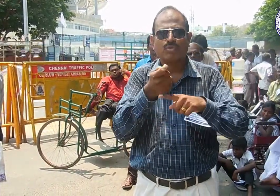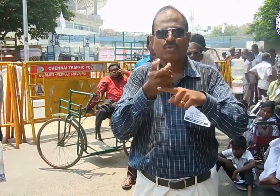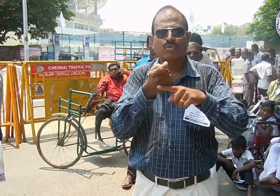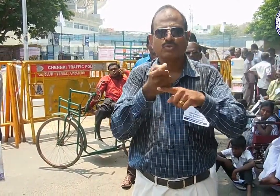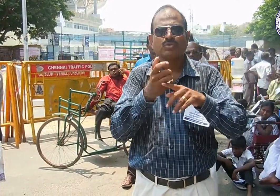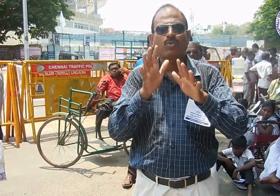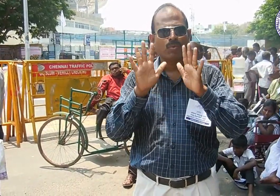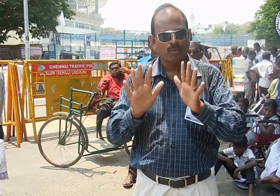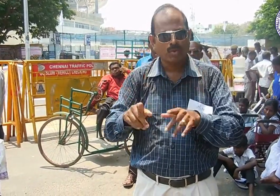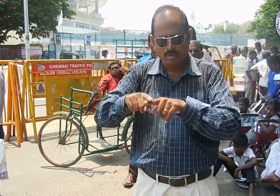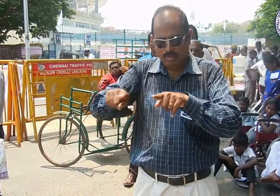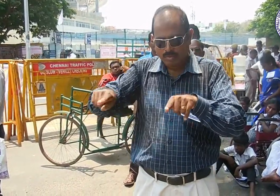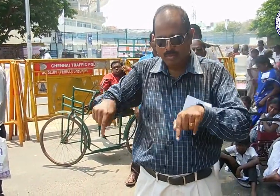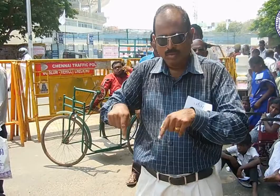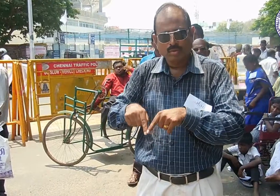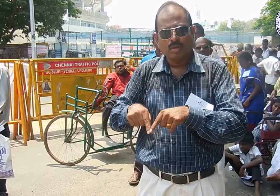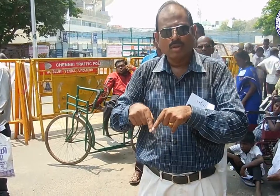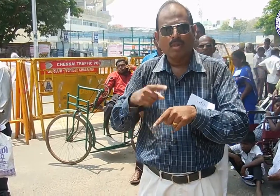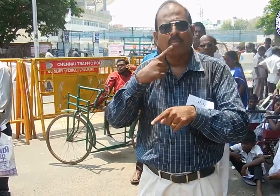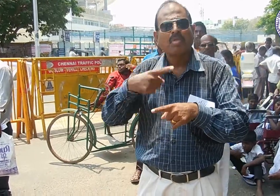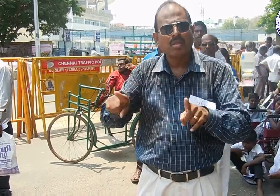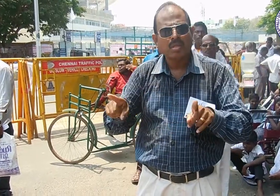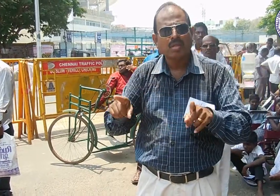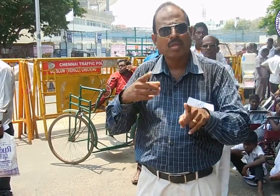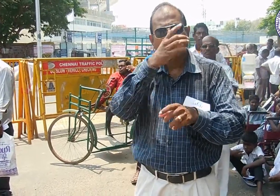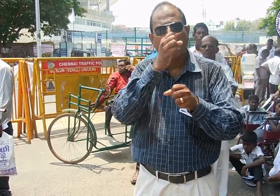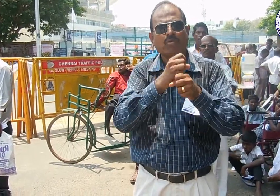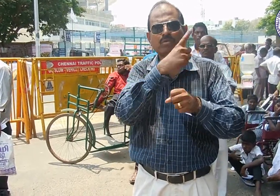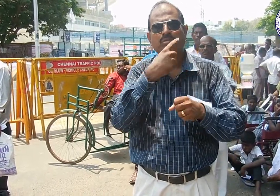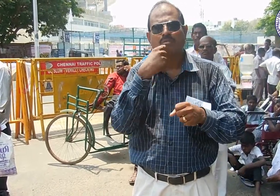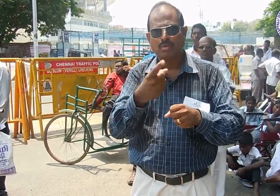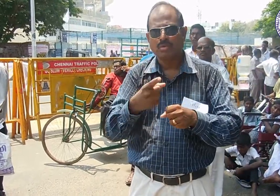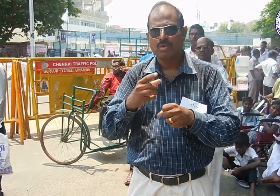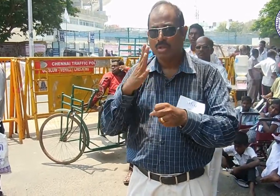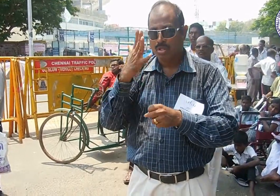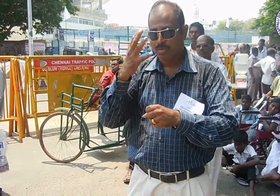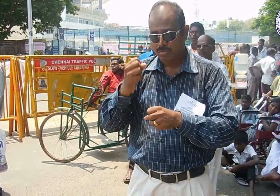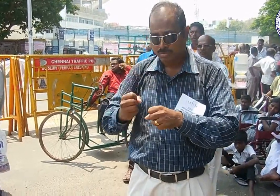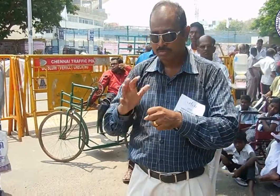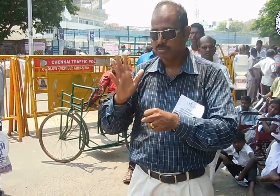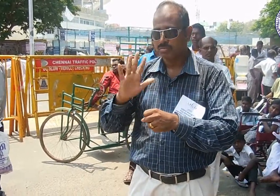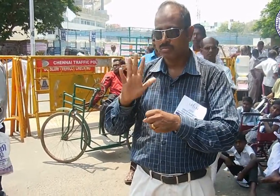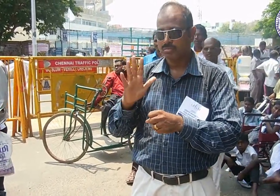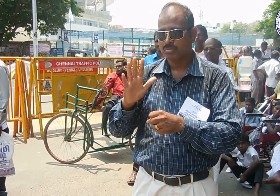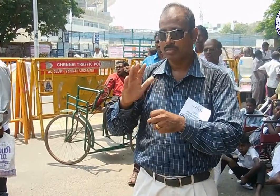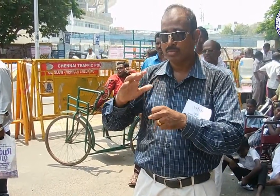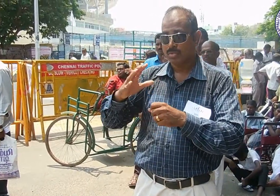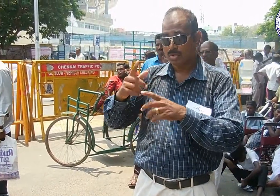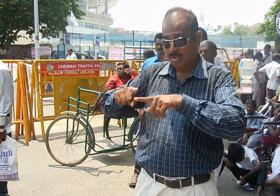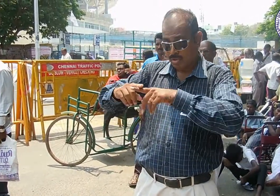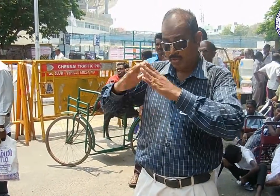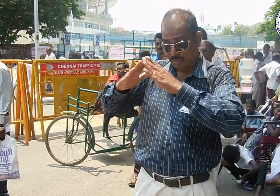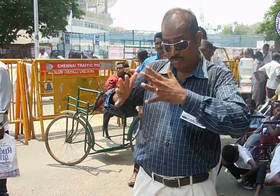அந்த உதவித்தொகை வழங்கணும் அப்படின்னு சொல்றாங்க அதான் நீங்க கரெக்ட் இல்லைன்னா இந்த உதவித்தொகையை வாங்க தாசில்தார் ஆராய்கிற போய்